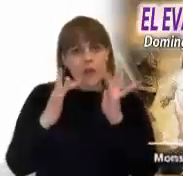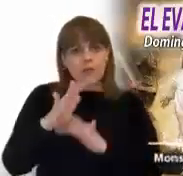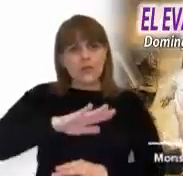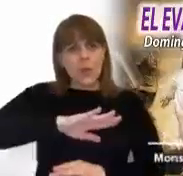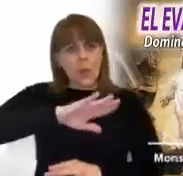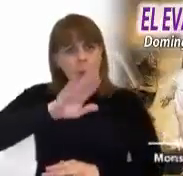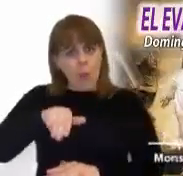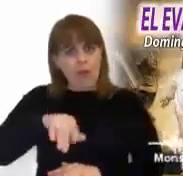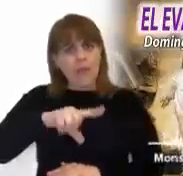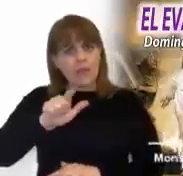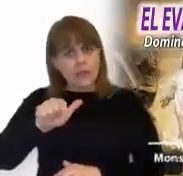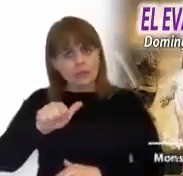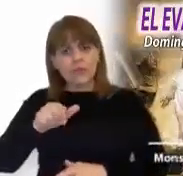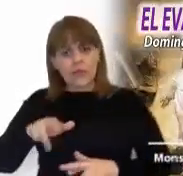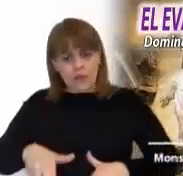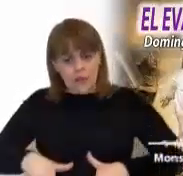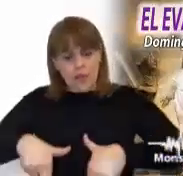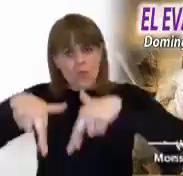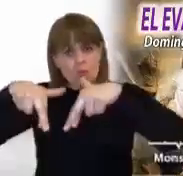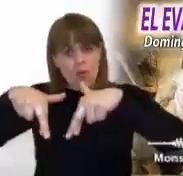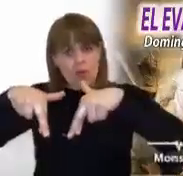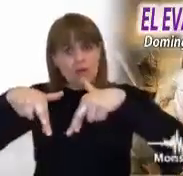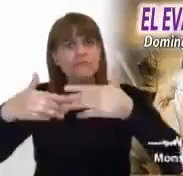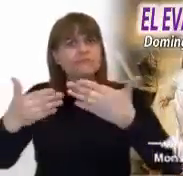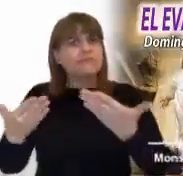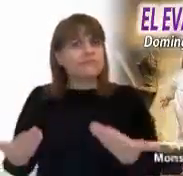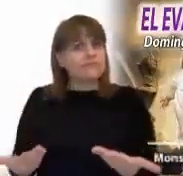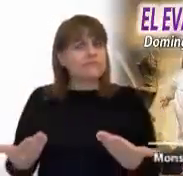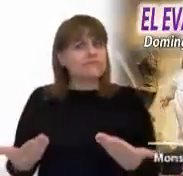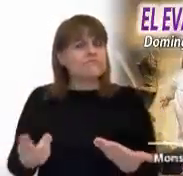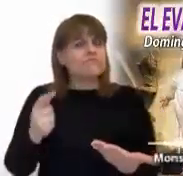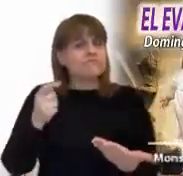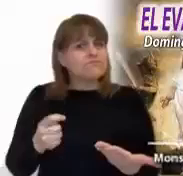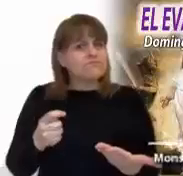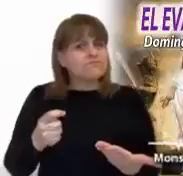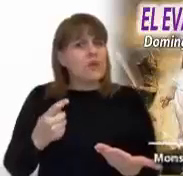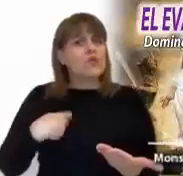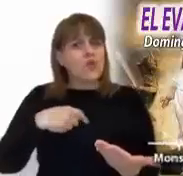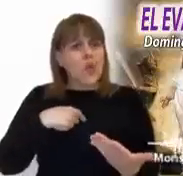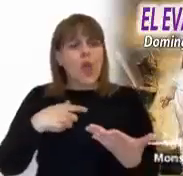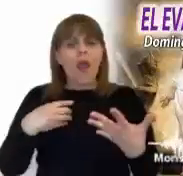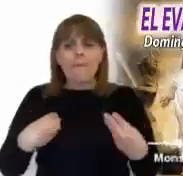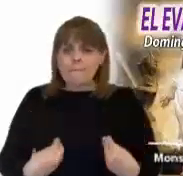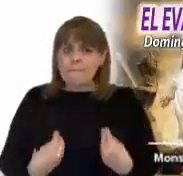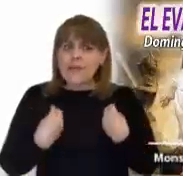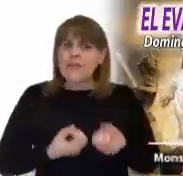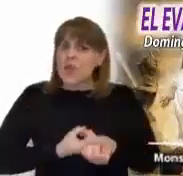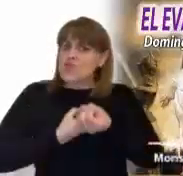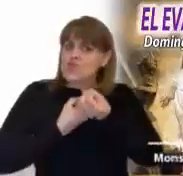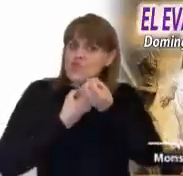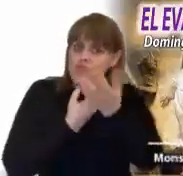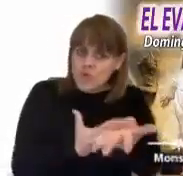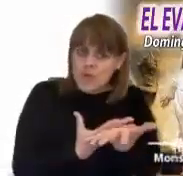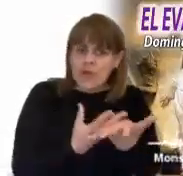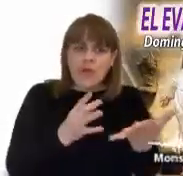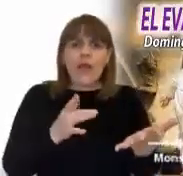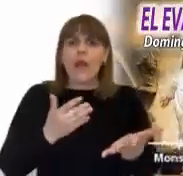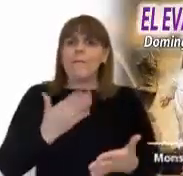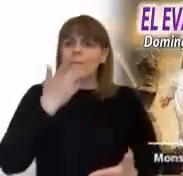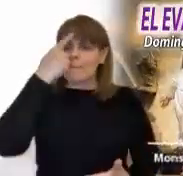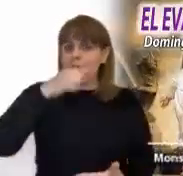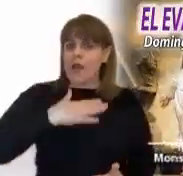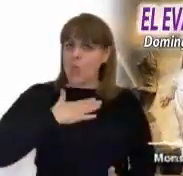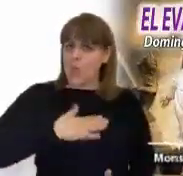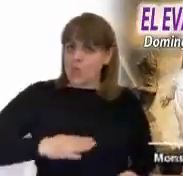resurrección, hoy vislumbrada en la transfiguración, jugarse la vida, gastarla en la lucha por la justicia y la